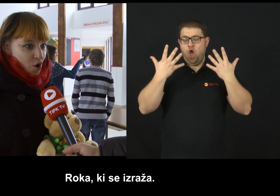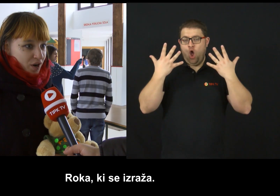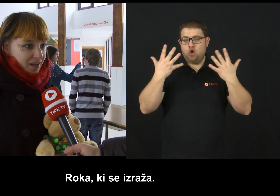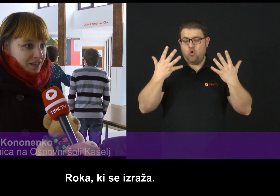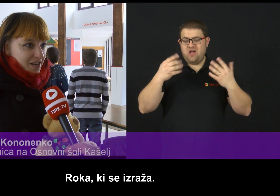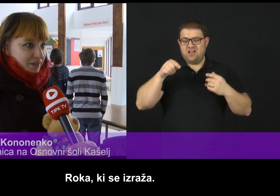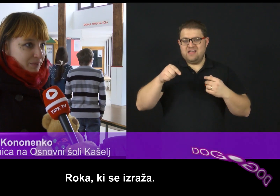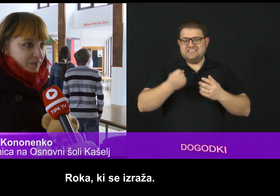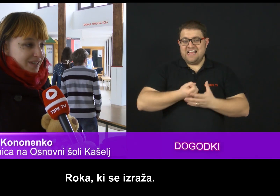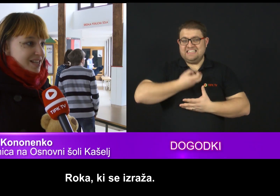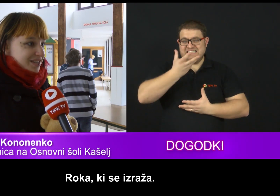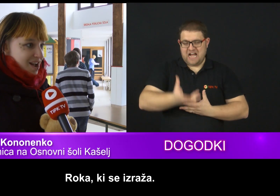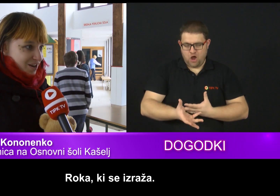Roka, ki se izraža.